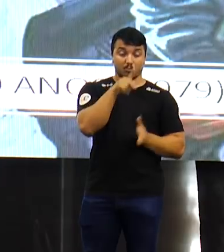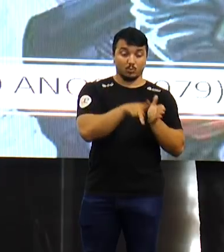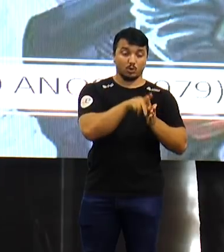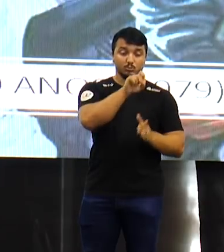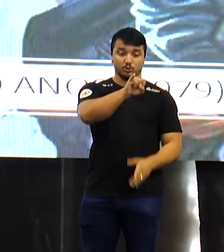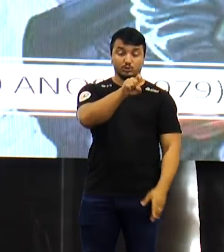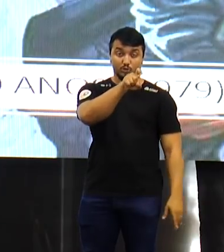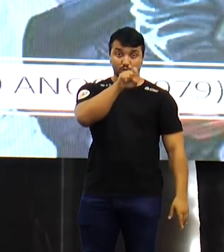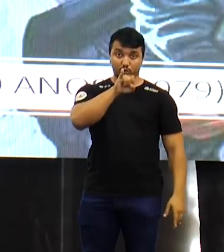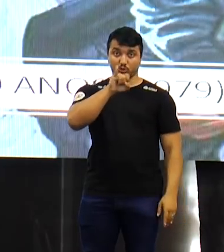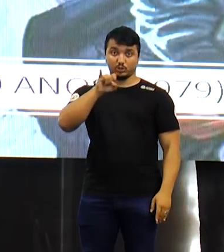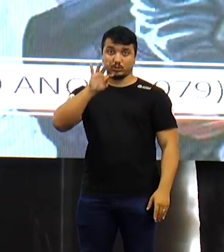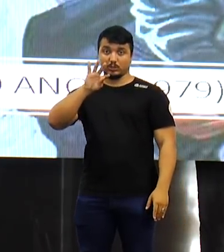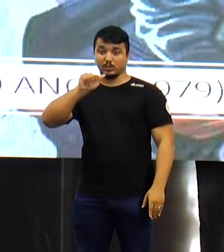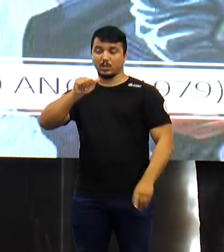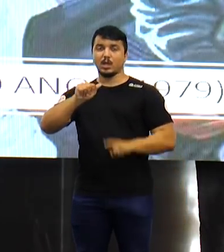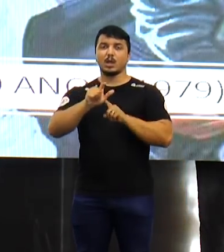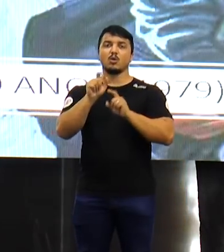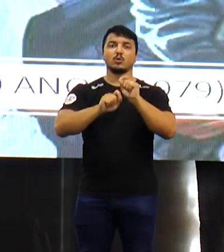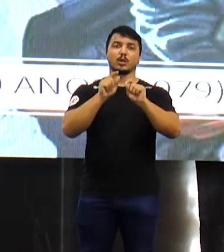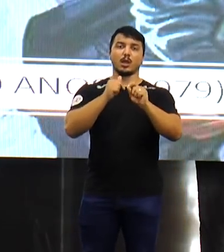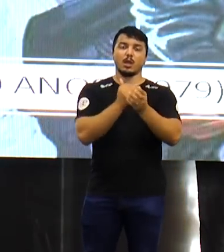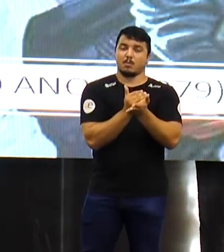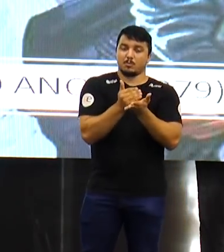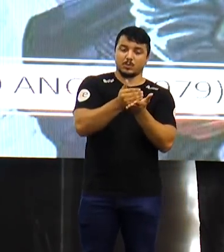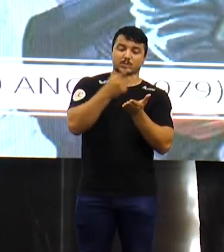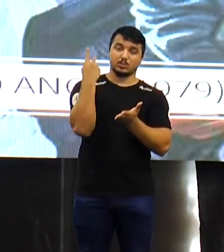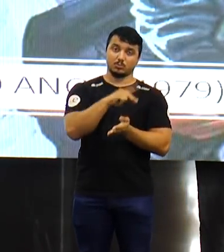xiita cujos princípios